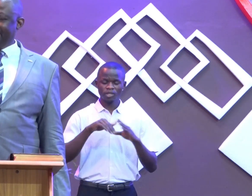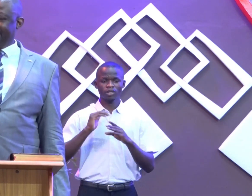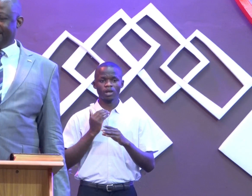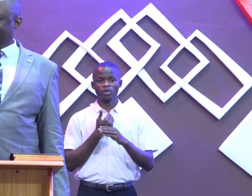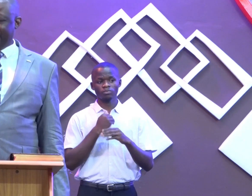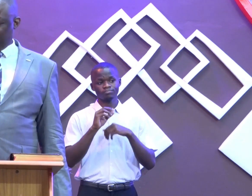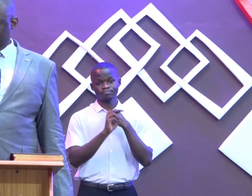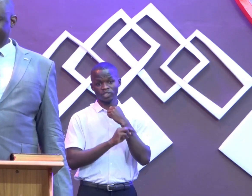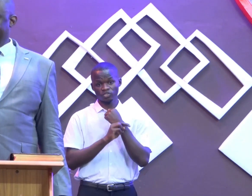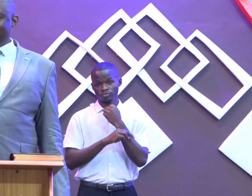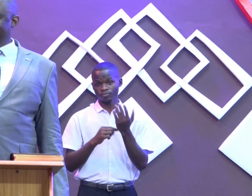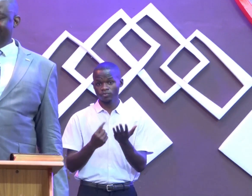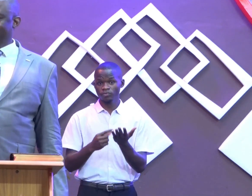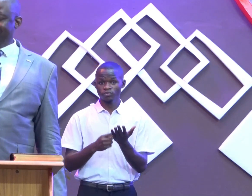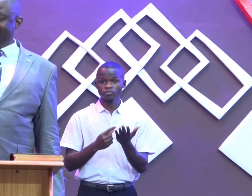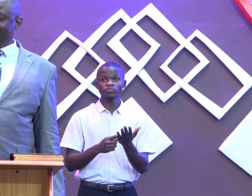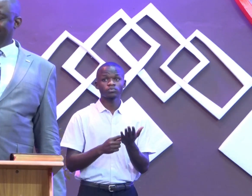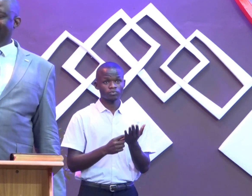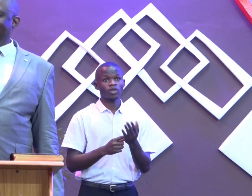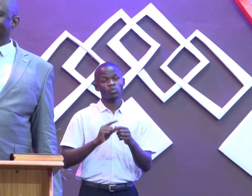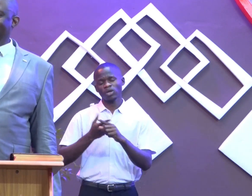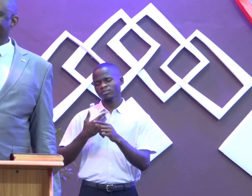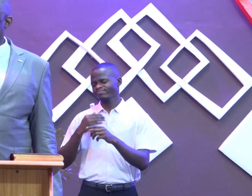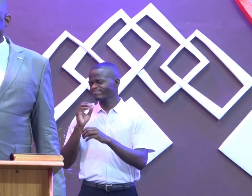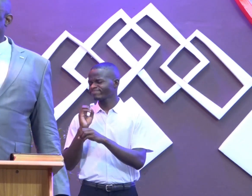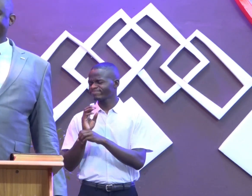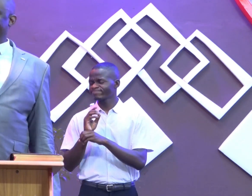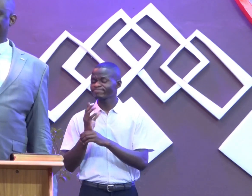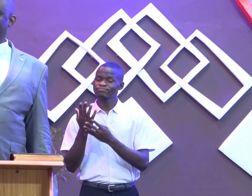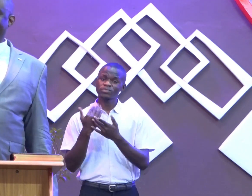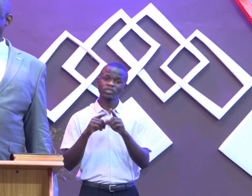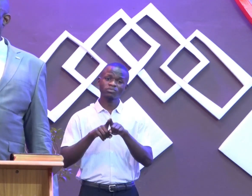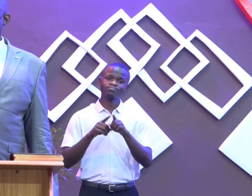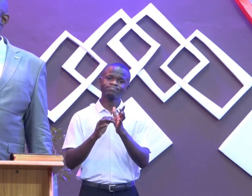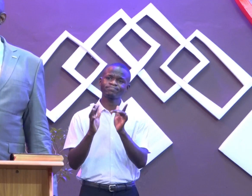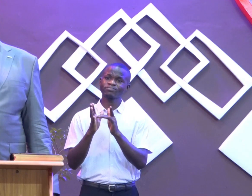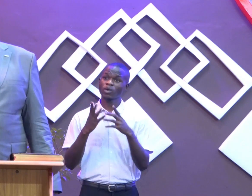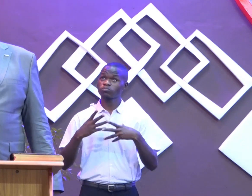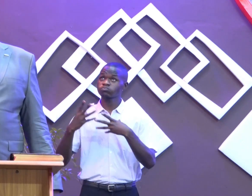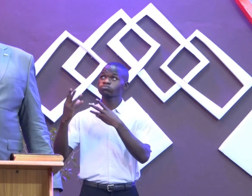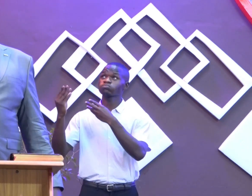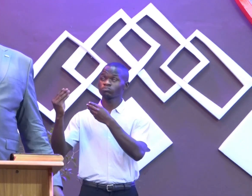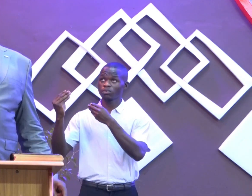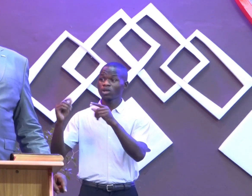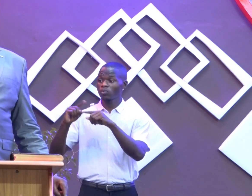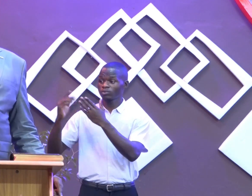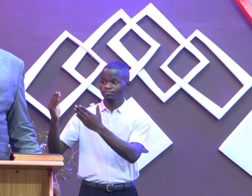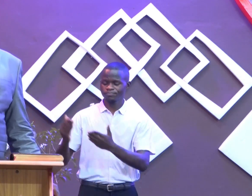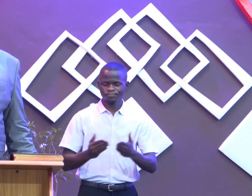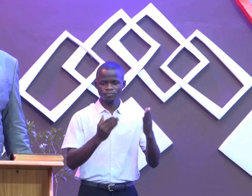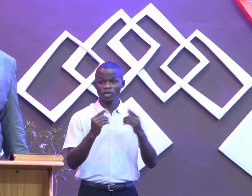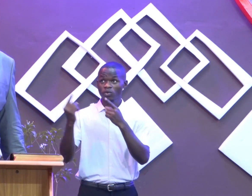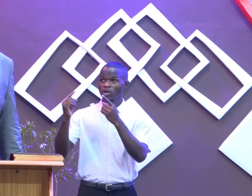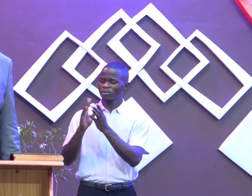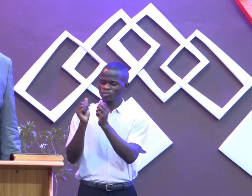lyaffe, weyabeera abayigirizwa nga Yesu agenze. Tukwanirizo